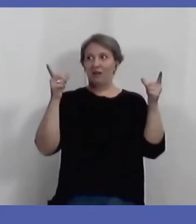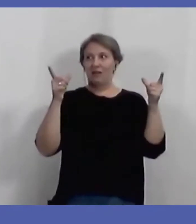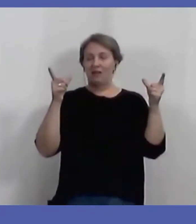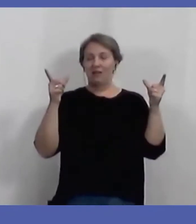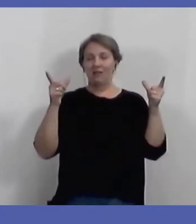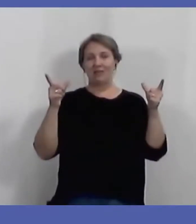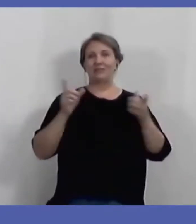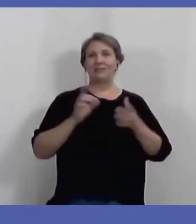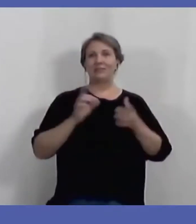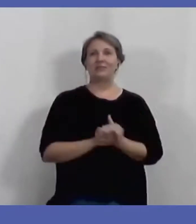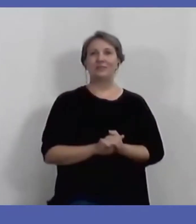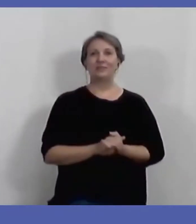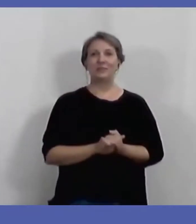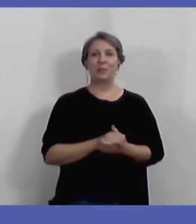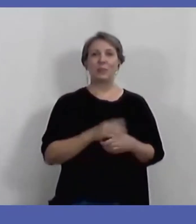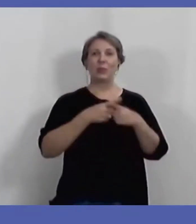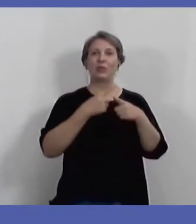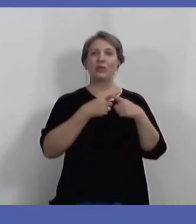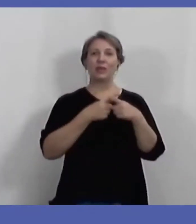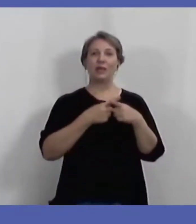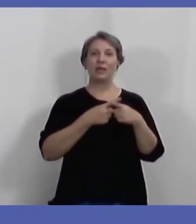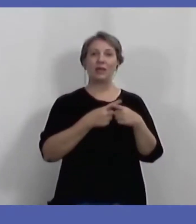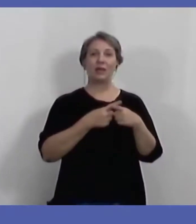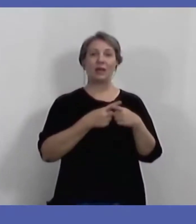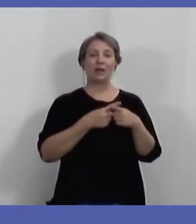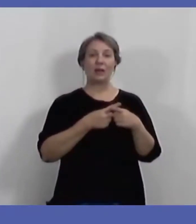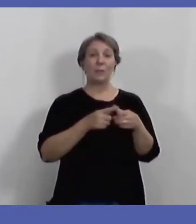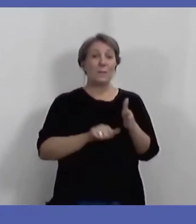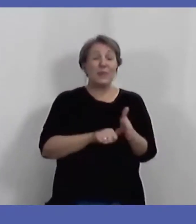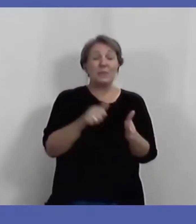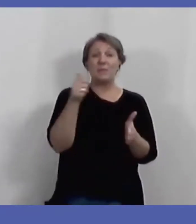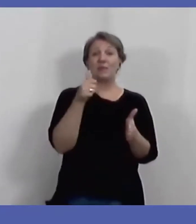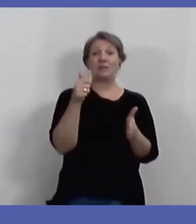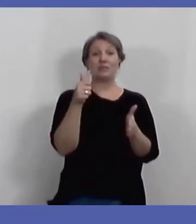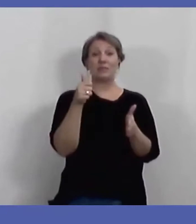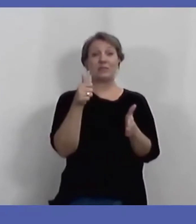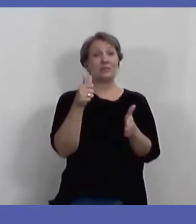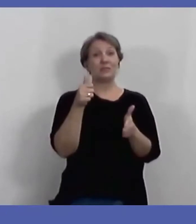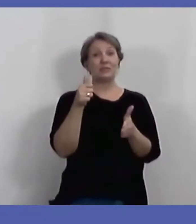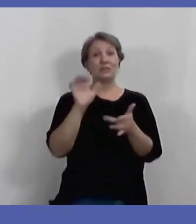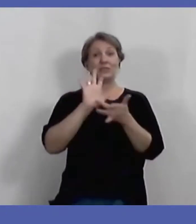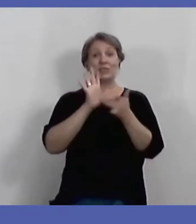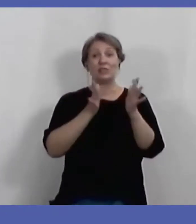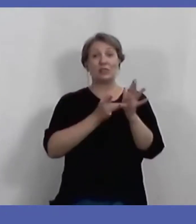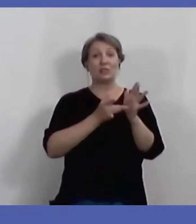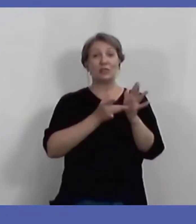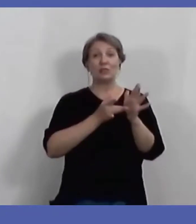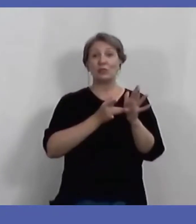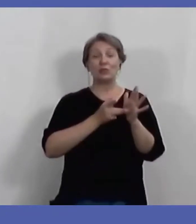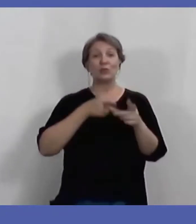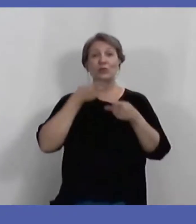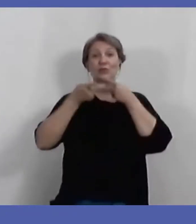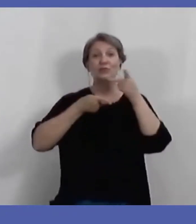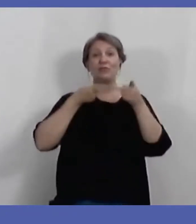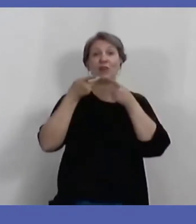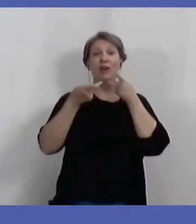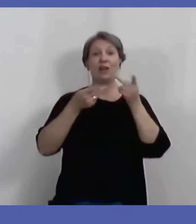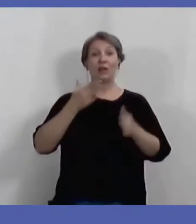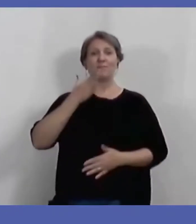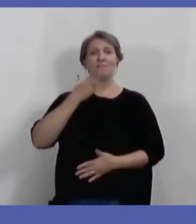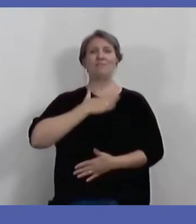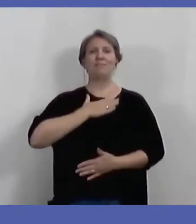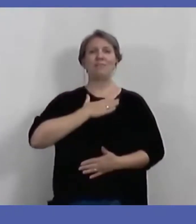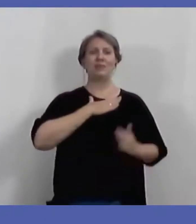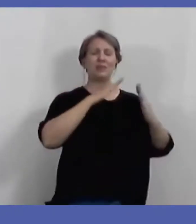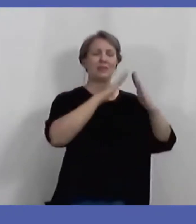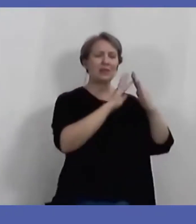igreja aparece no Novo Testamento, né? O Senhor disse, a minha igreja. O Senhor